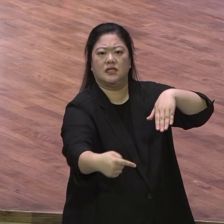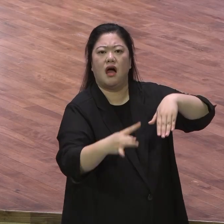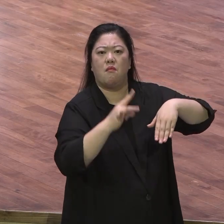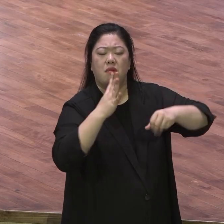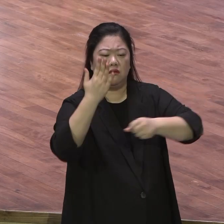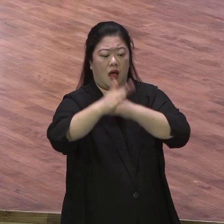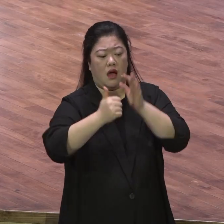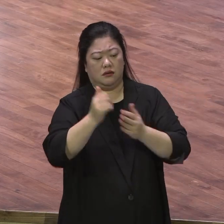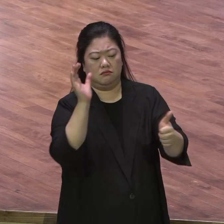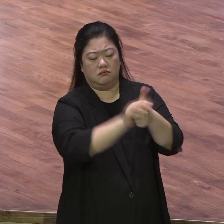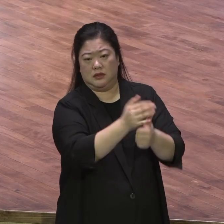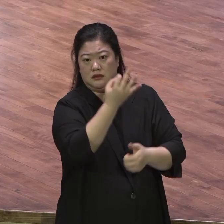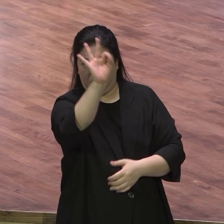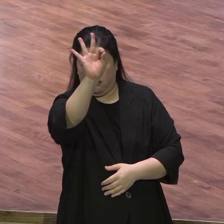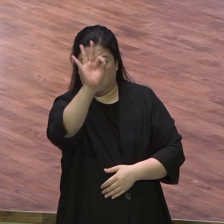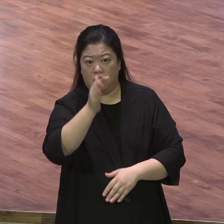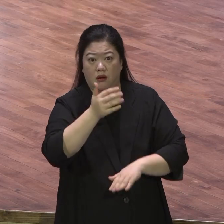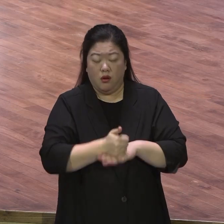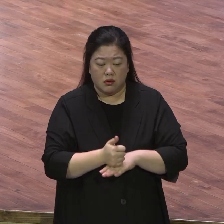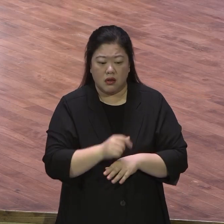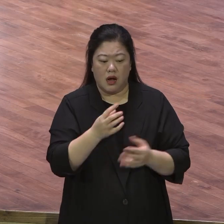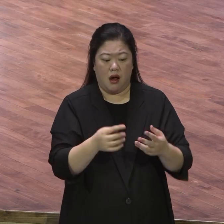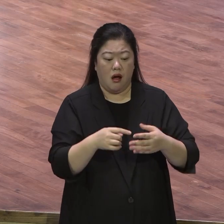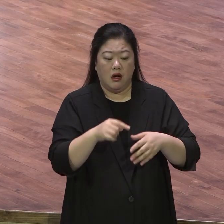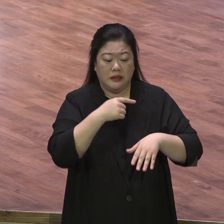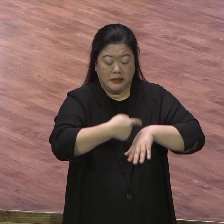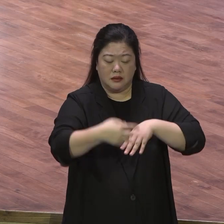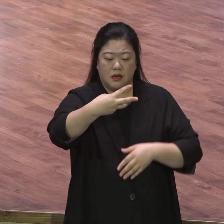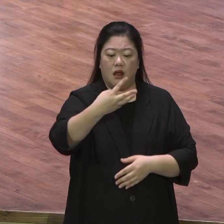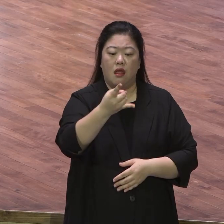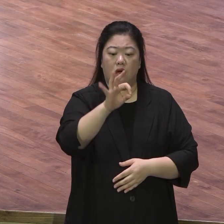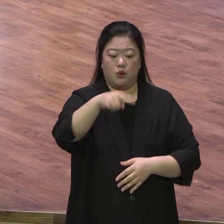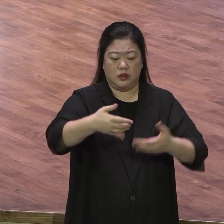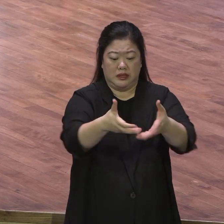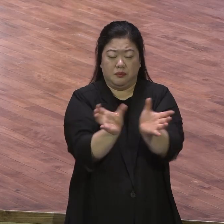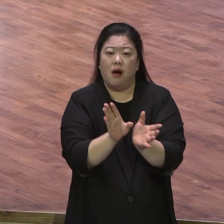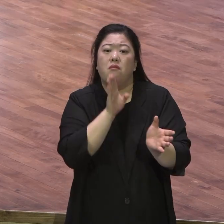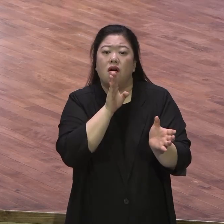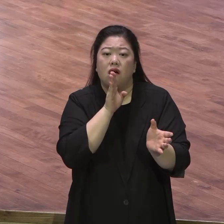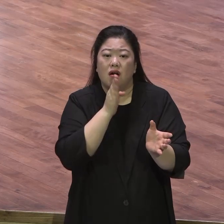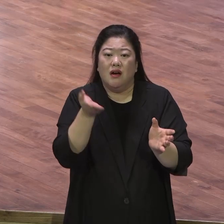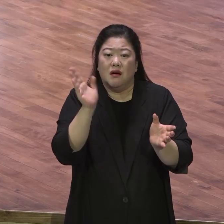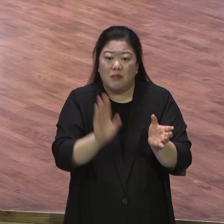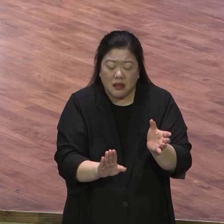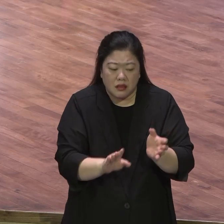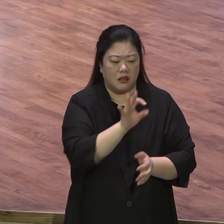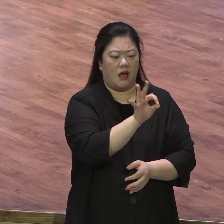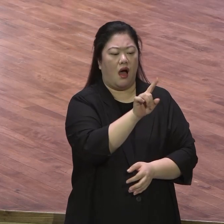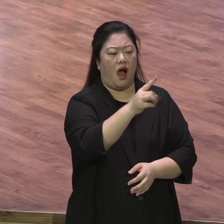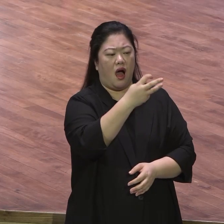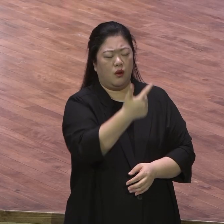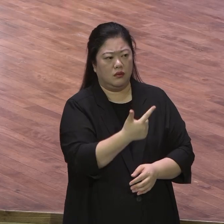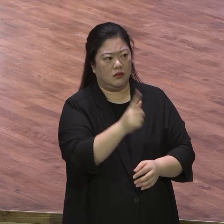제사장이 못해요 레위 자손인데도 고란은 왜 아론만